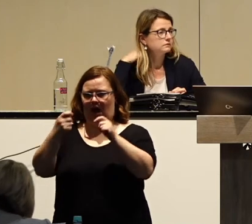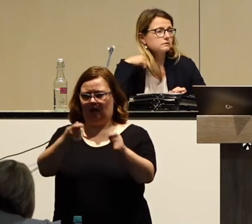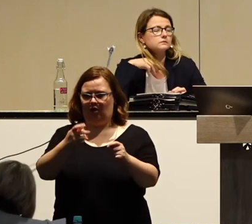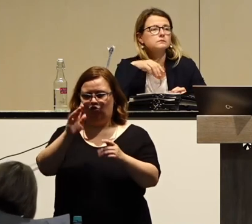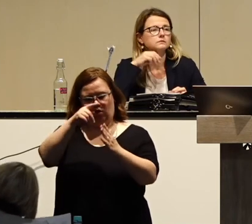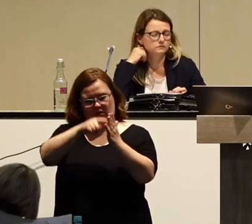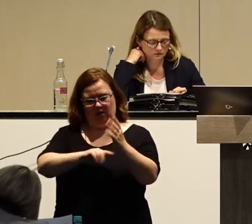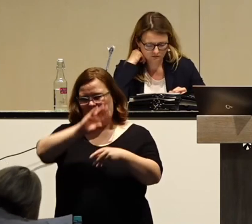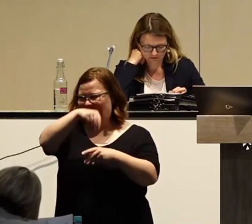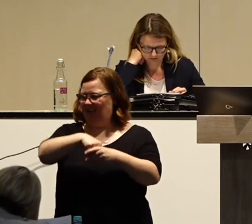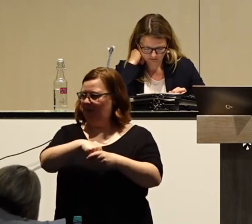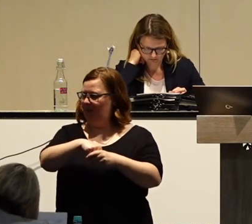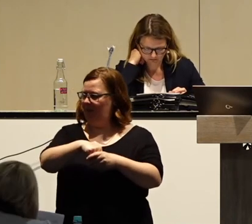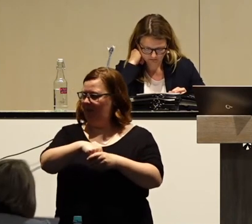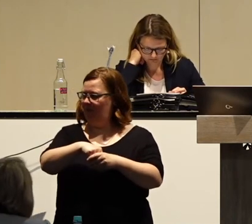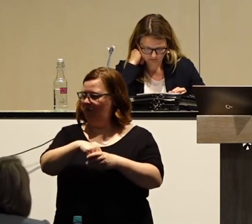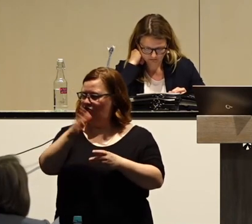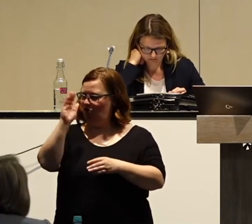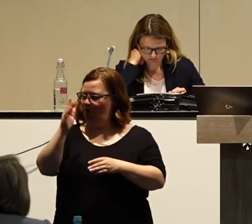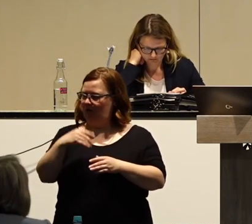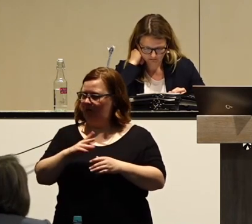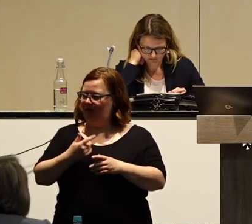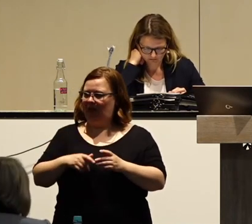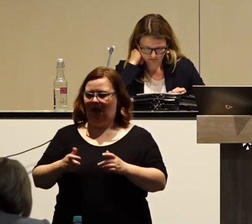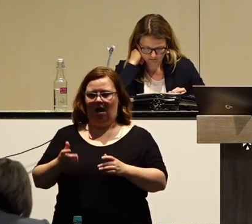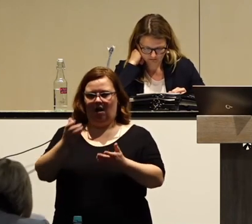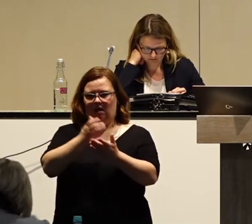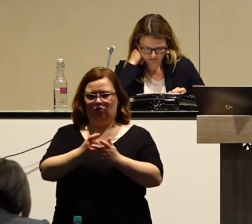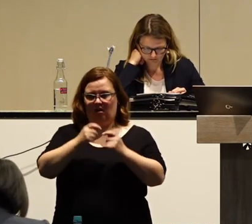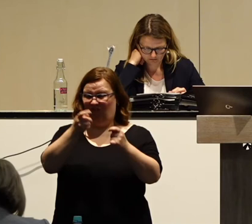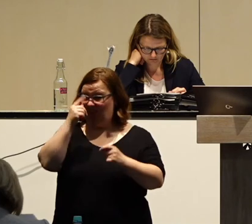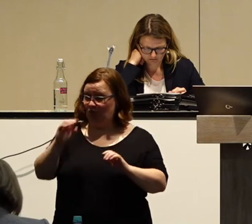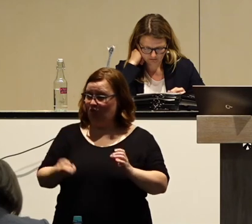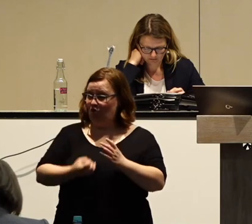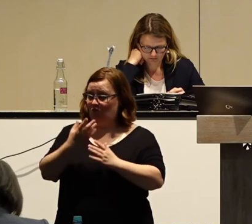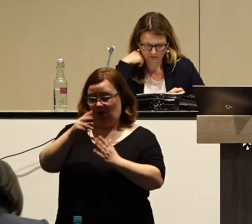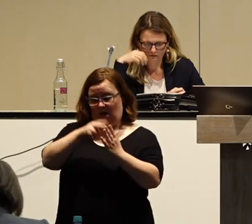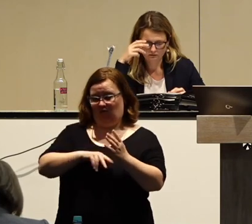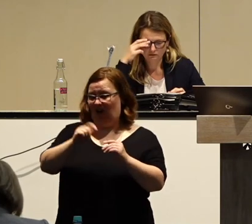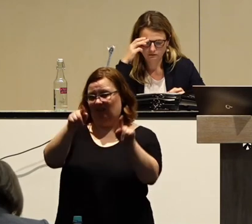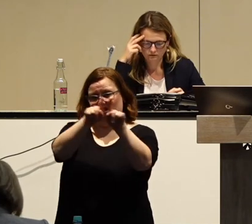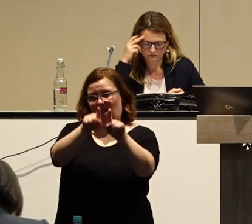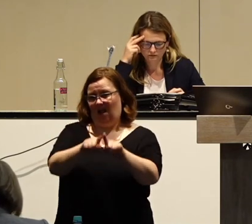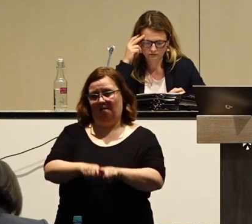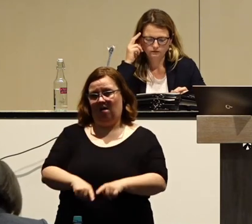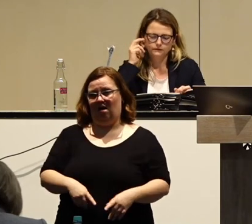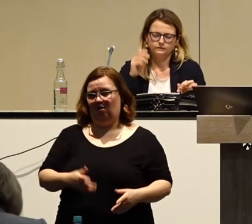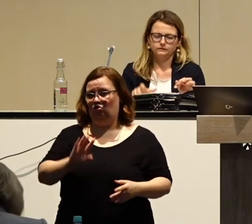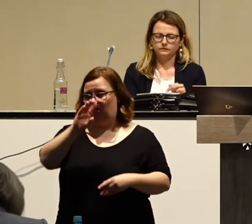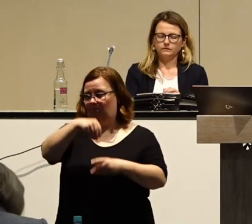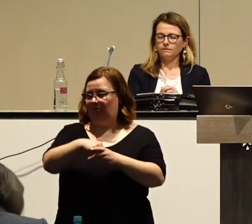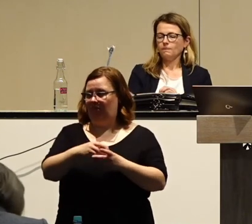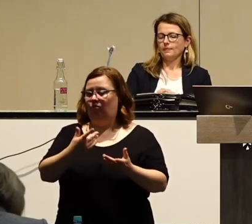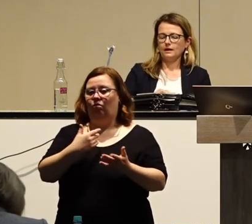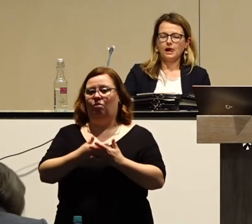haben, alles schon inkludiert sei in diesem Ersetzungsantrag. Wenn Sie den ursprünglichen Antrag nochmal lesen, war das auch darin inkludiert. Sie